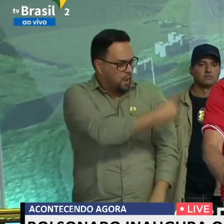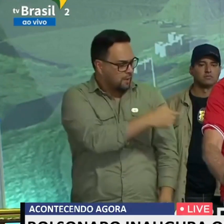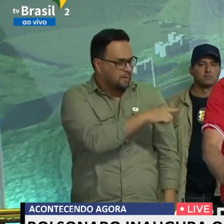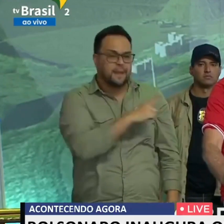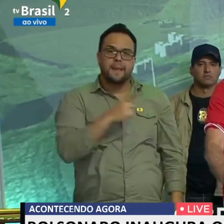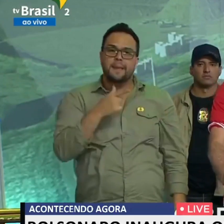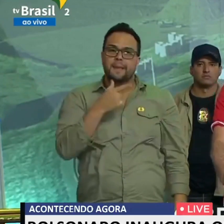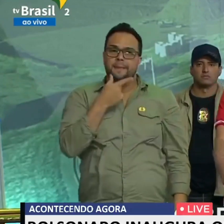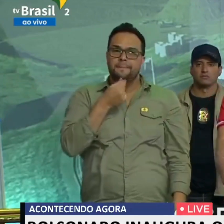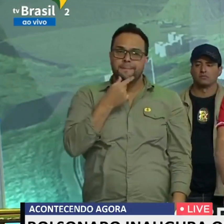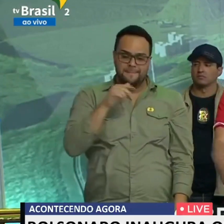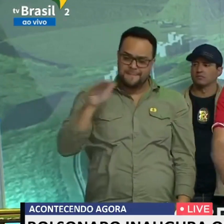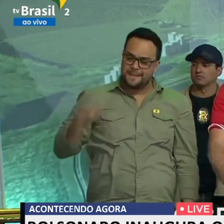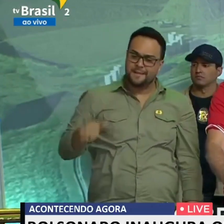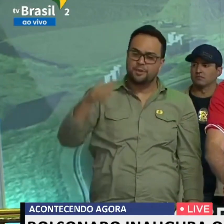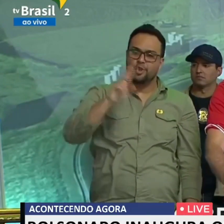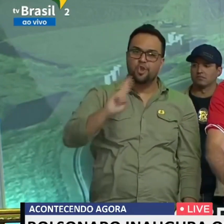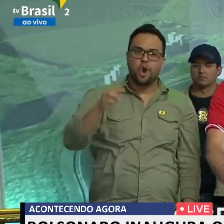garoto, o Miguel.